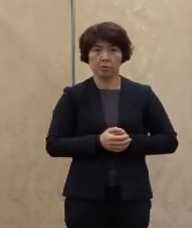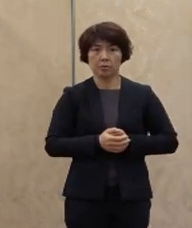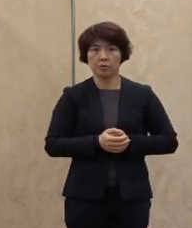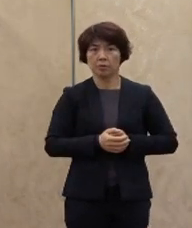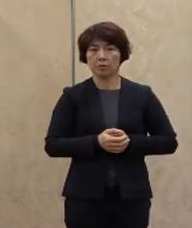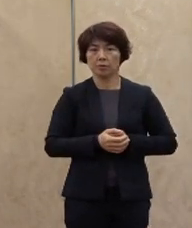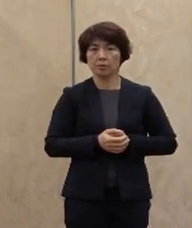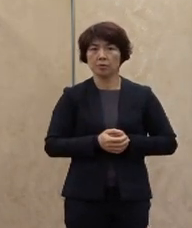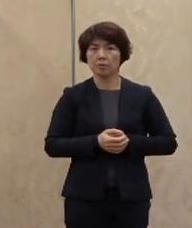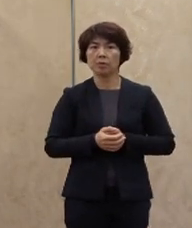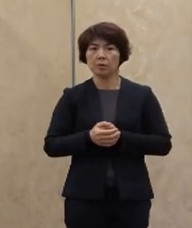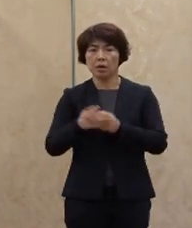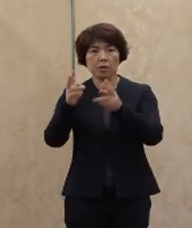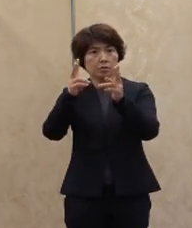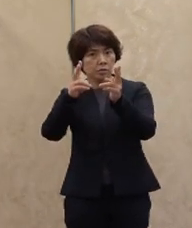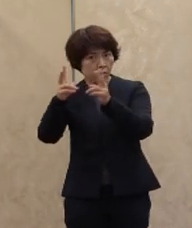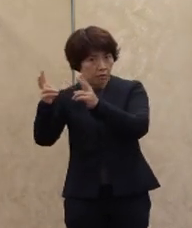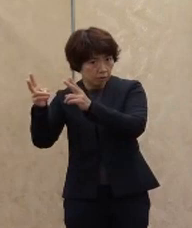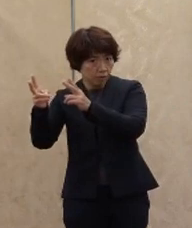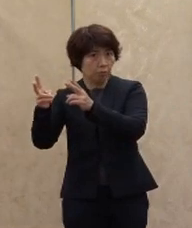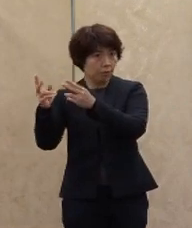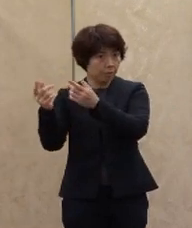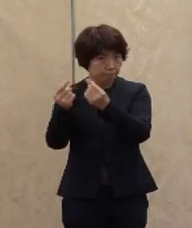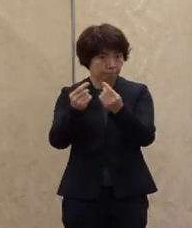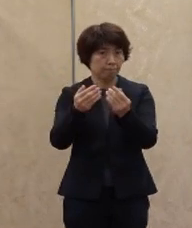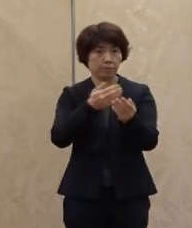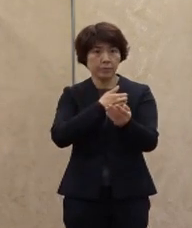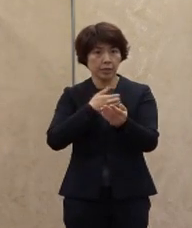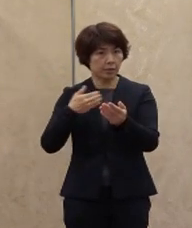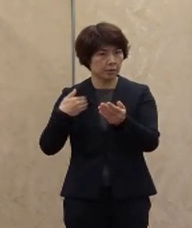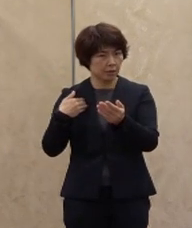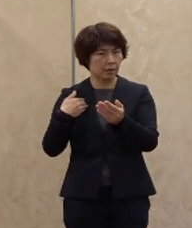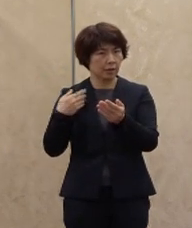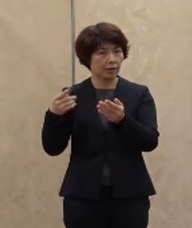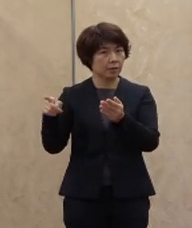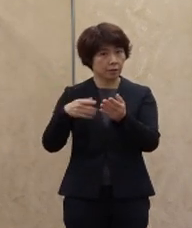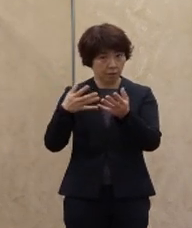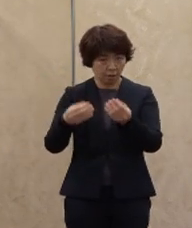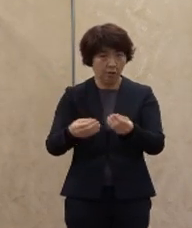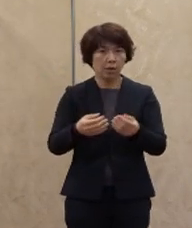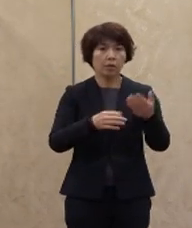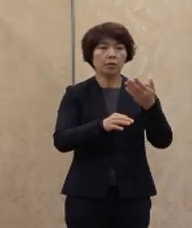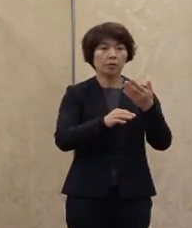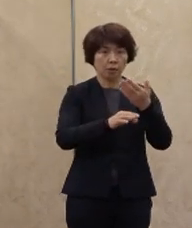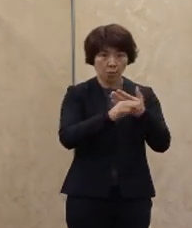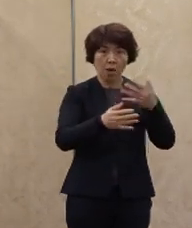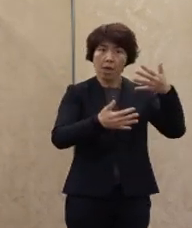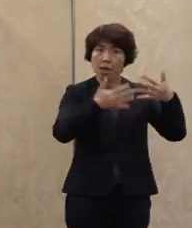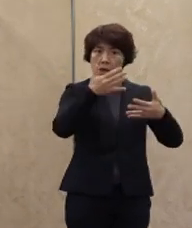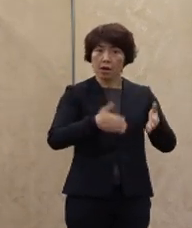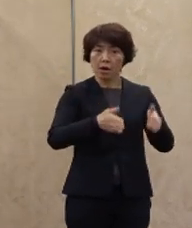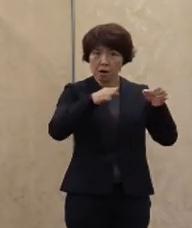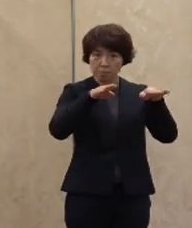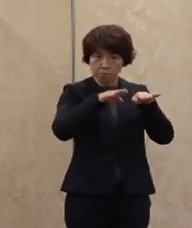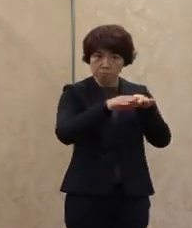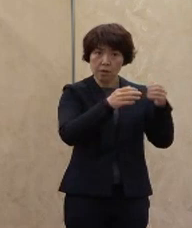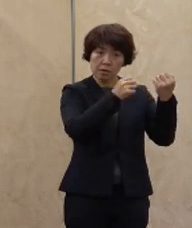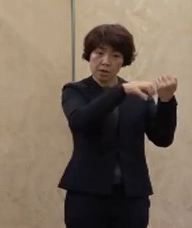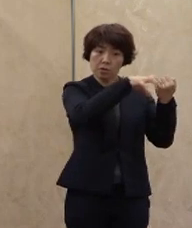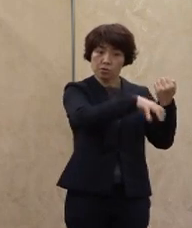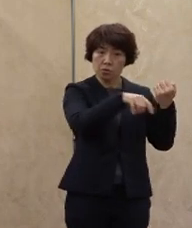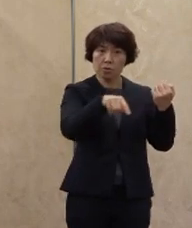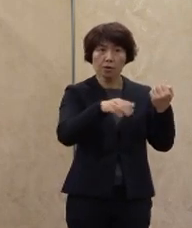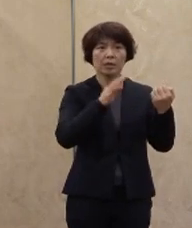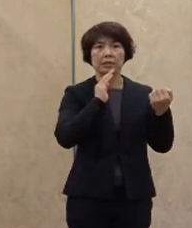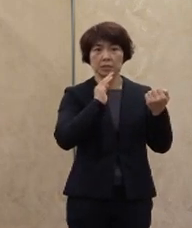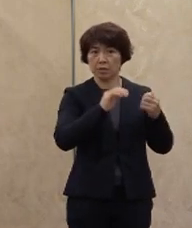定は制度としてできたというふうには思っています。でそれ以外でも確かに映画館とか劇場とかいろいろこうお願いを、まあ、これ事実上のお願いをする